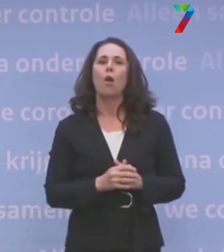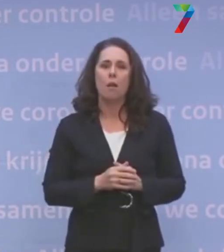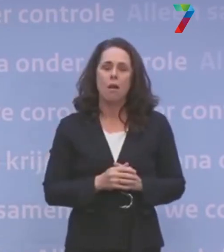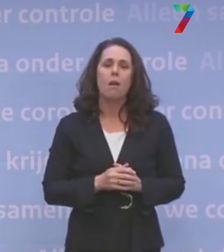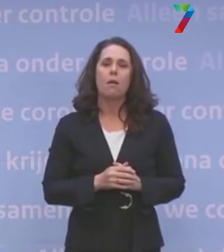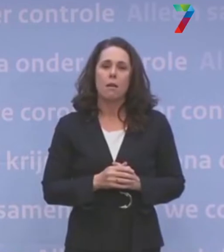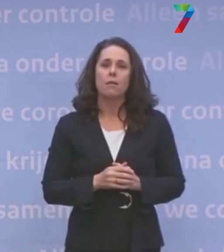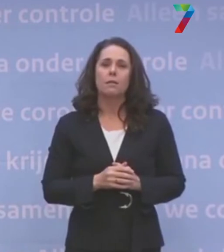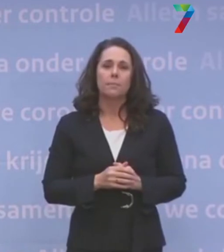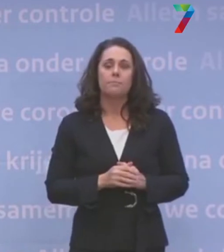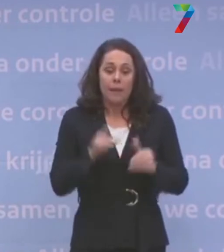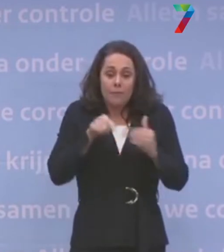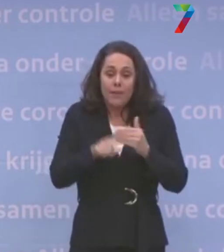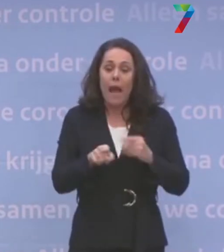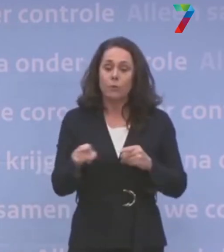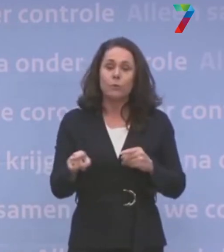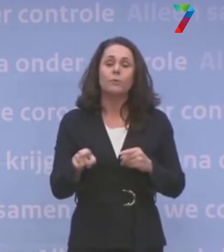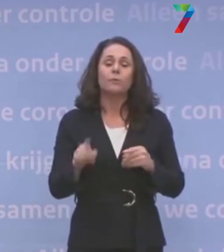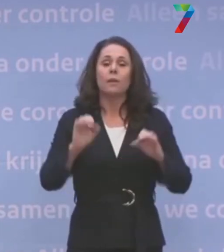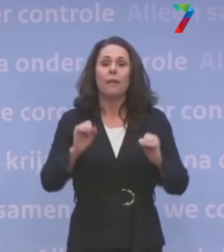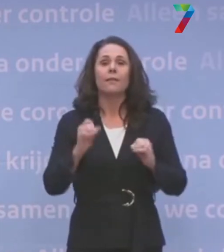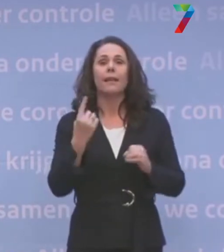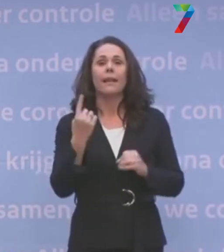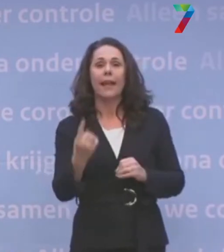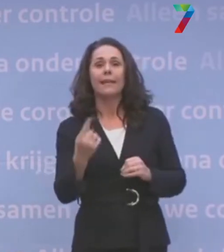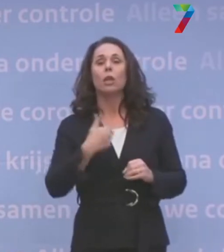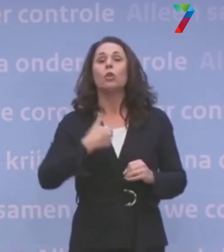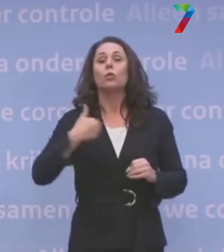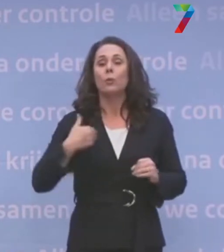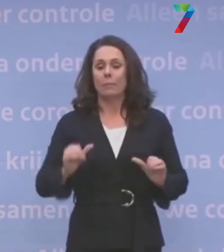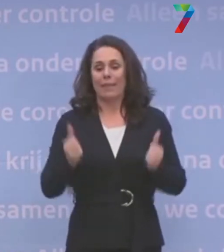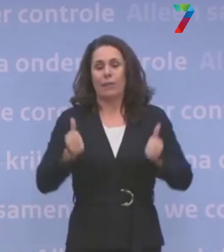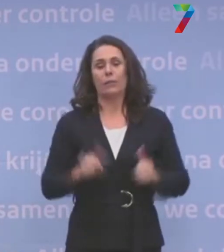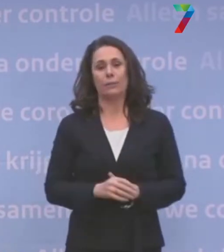we gaan er vooralsnog vanuit dat dit vanaf 1 juni kan.